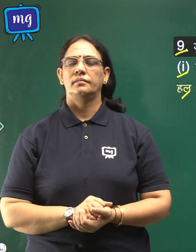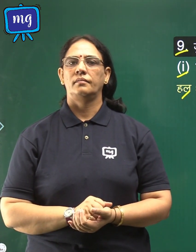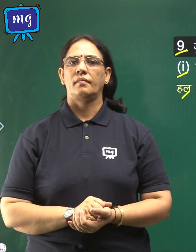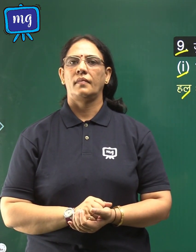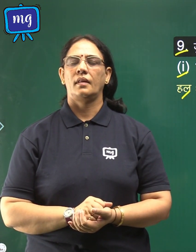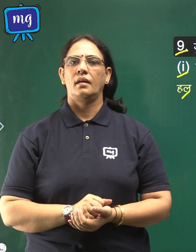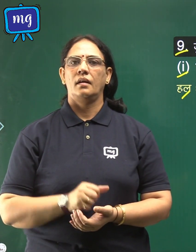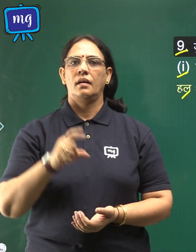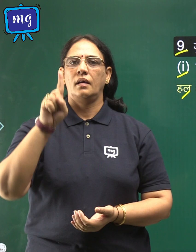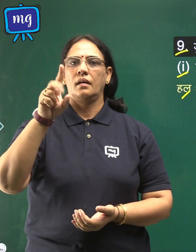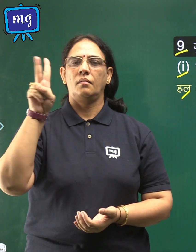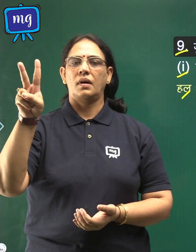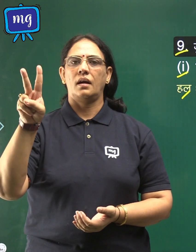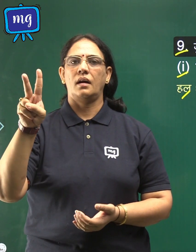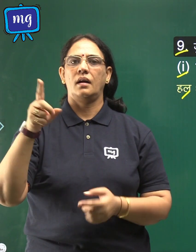12x²